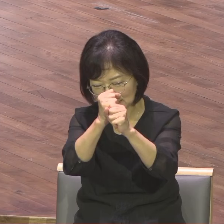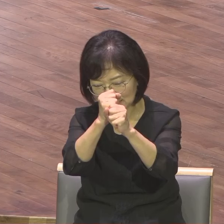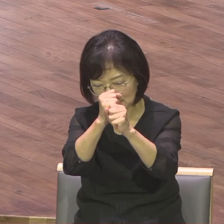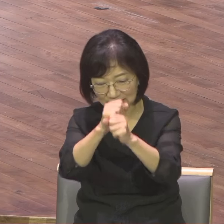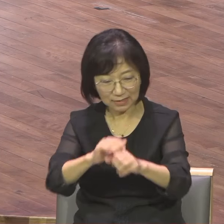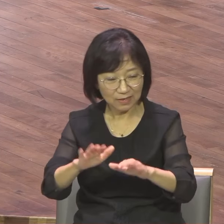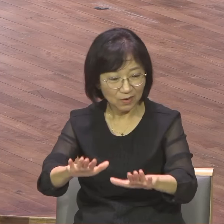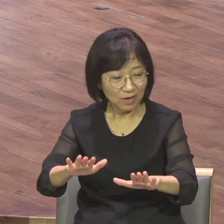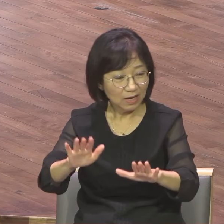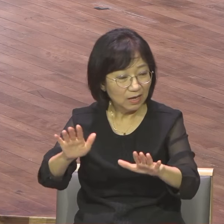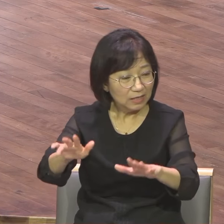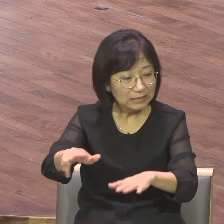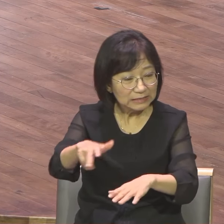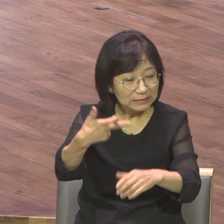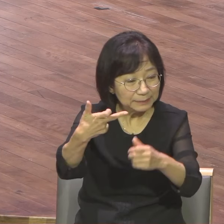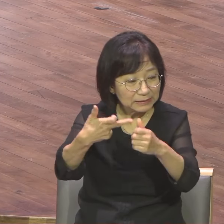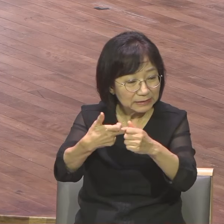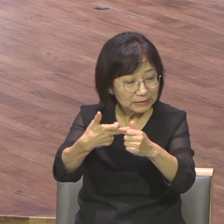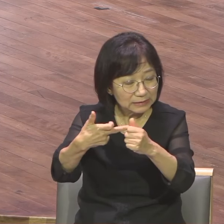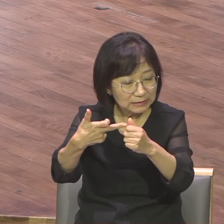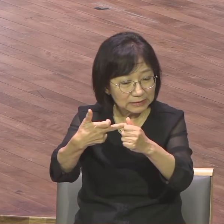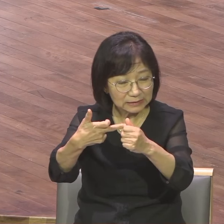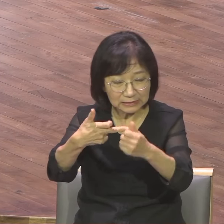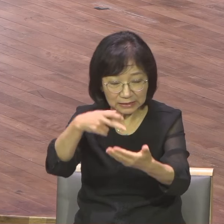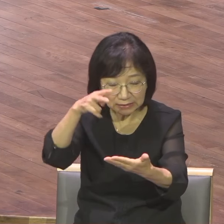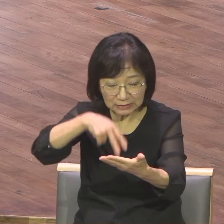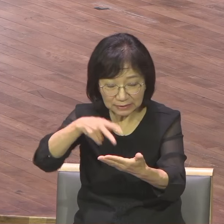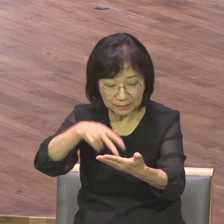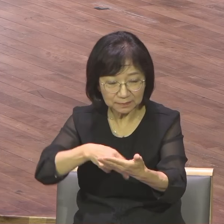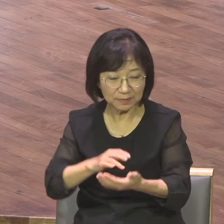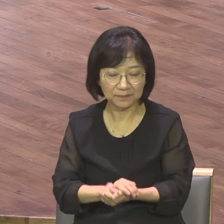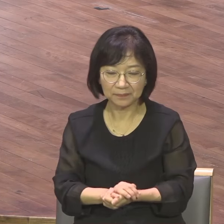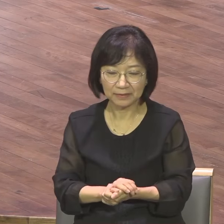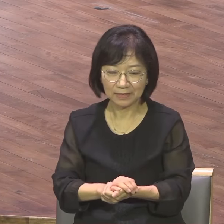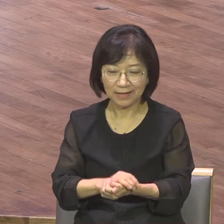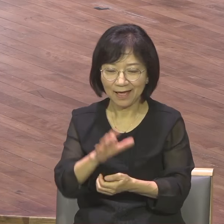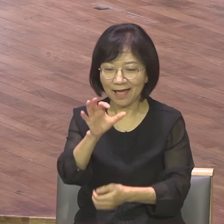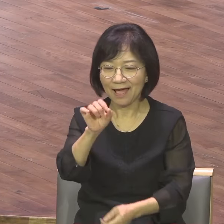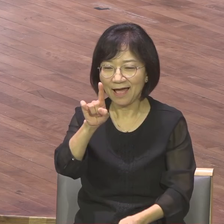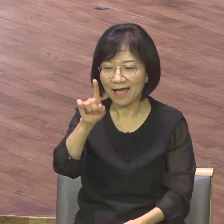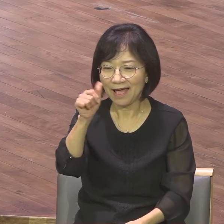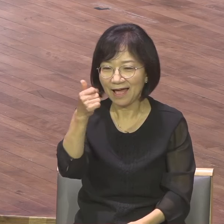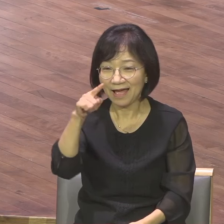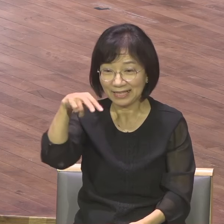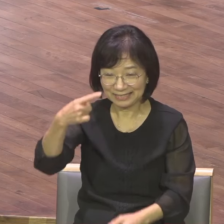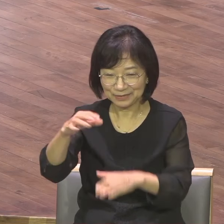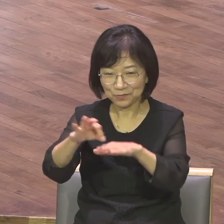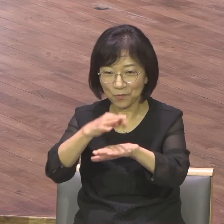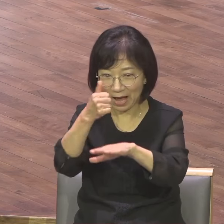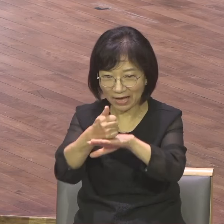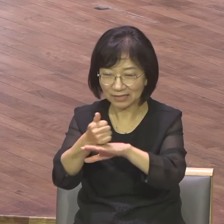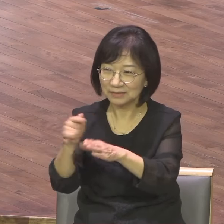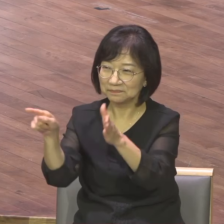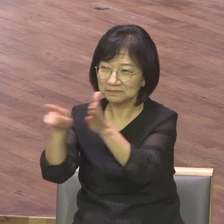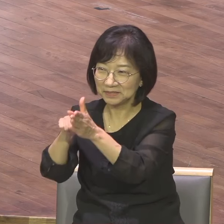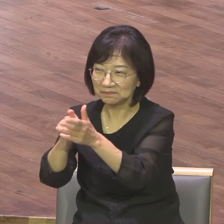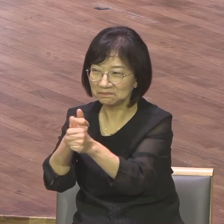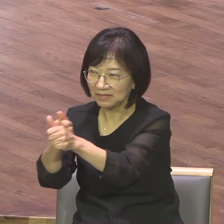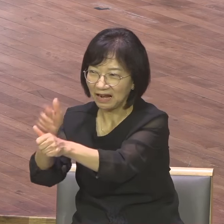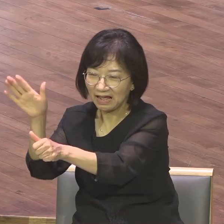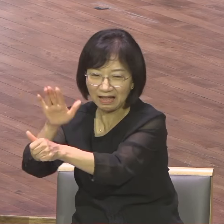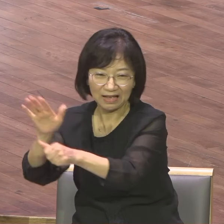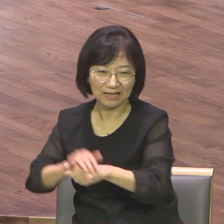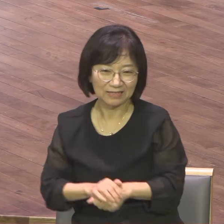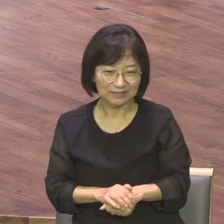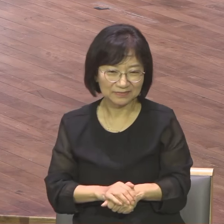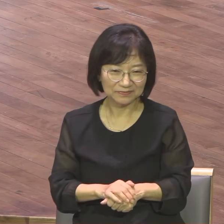본문 17절 이후에 보면 아하스는요, 믿음의 대처를 하지 못하고 불신앙과 인본주의 대처로 남유다가 멸망에 가는